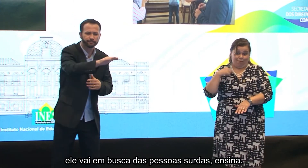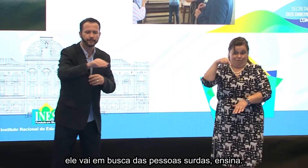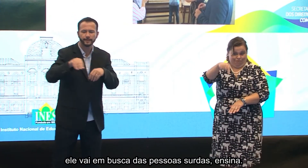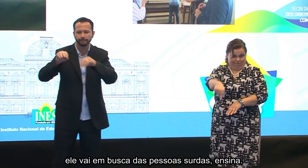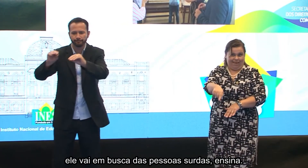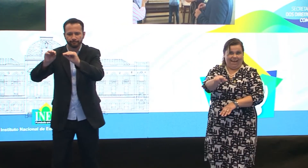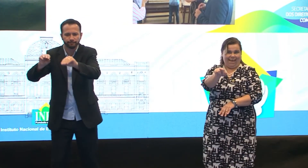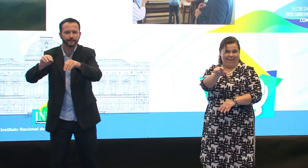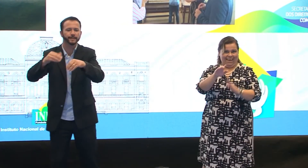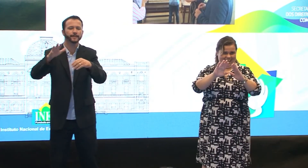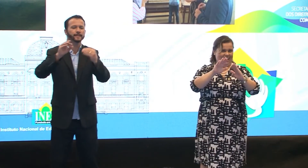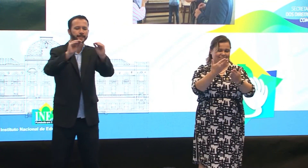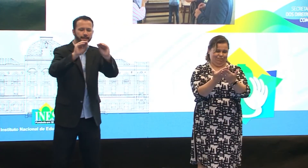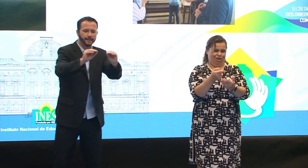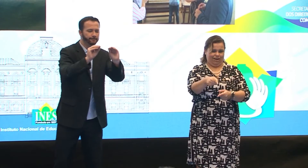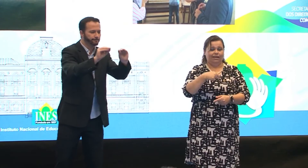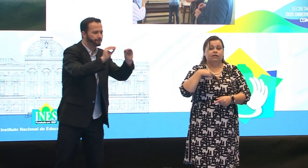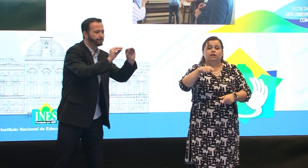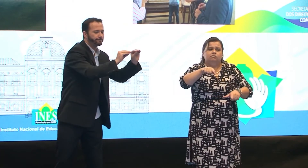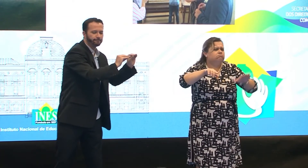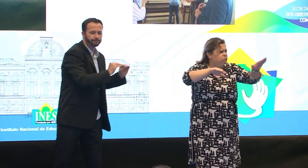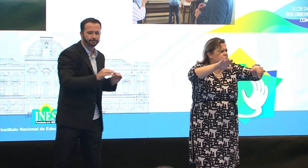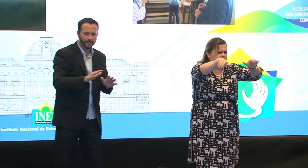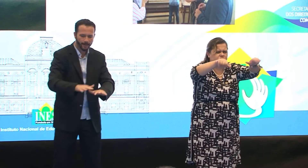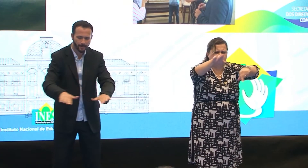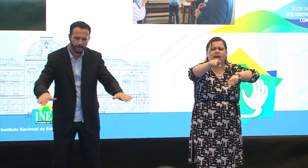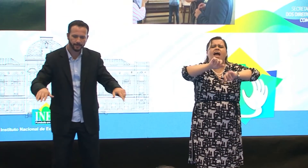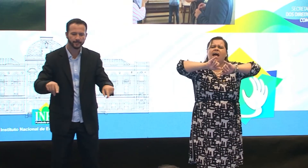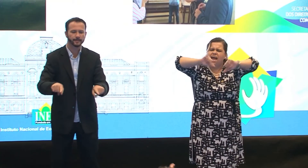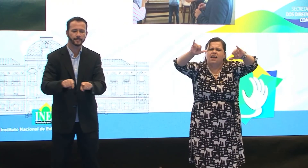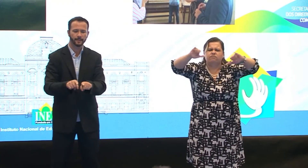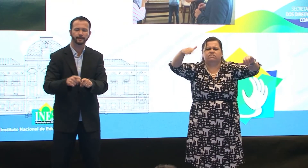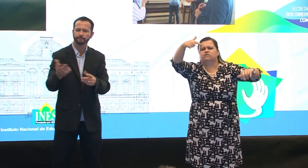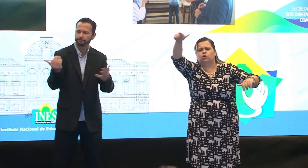ensina. Então, ele busca as crianças surdas.